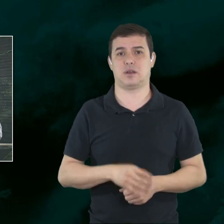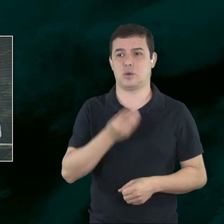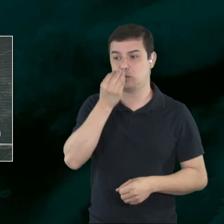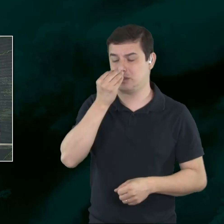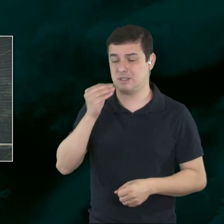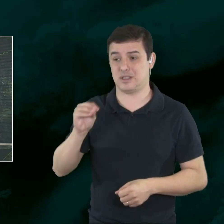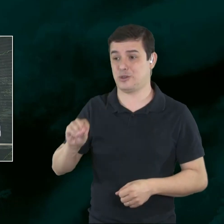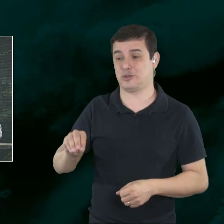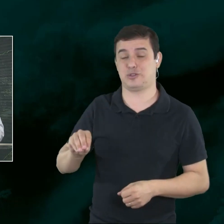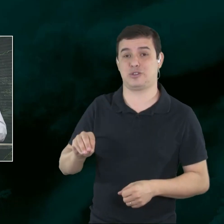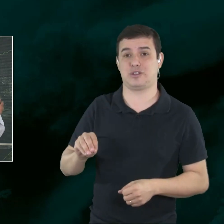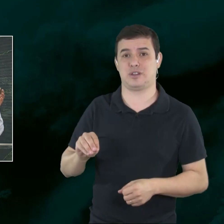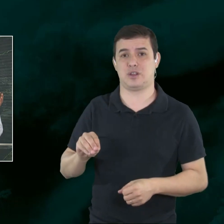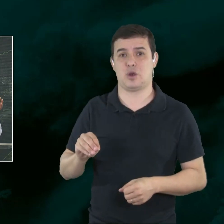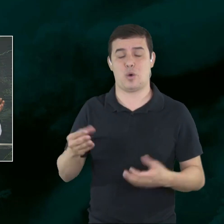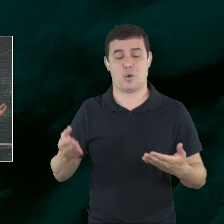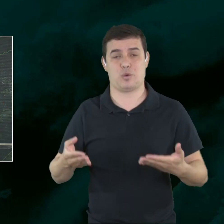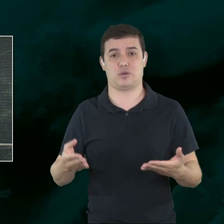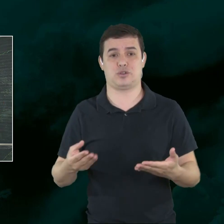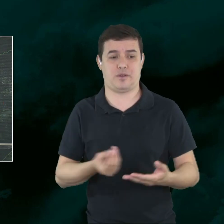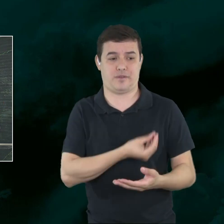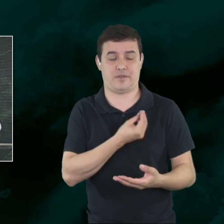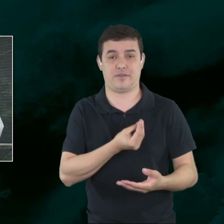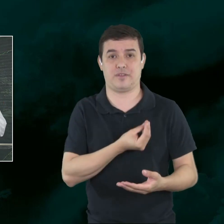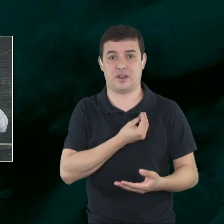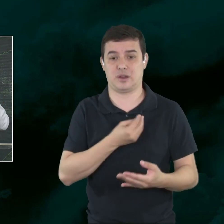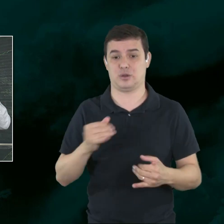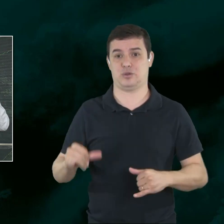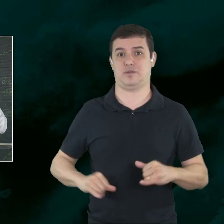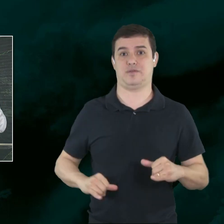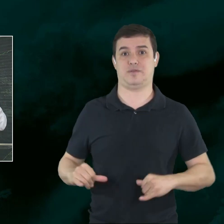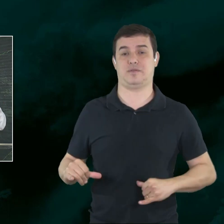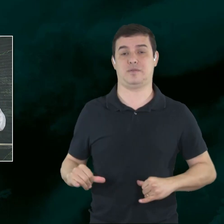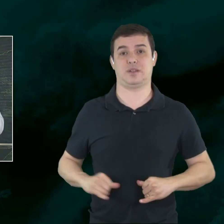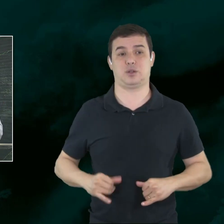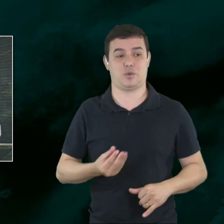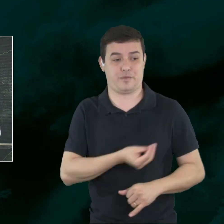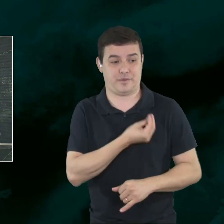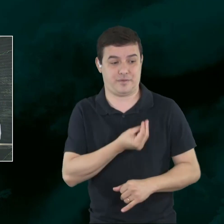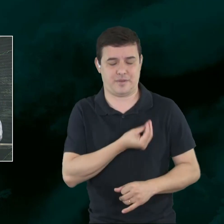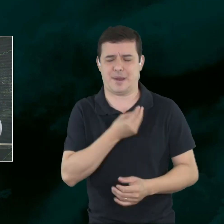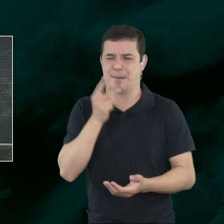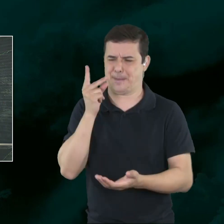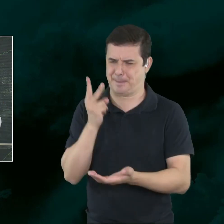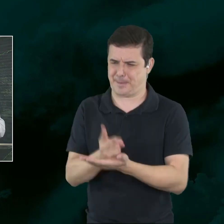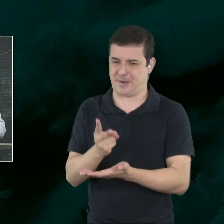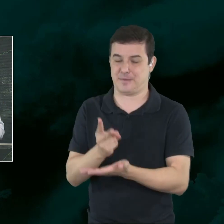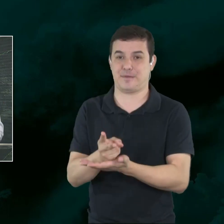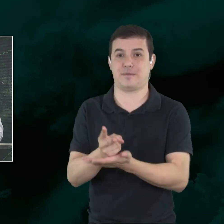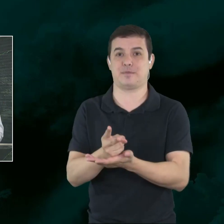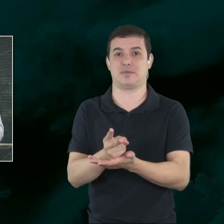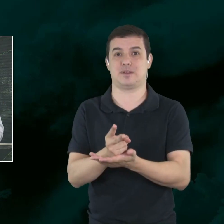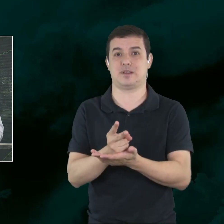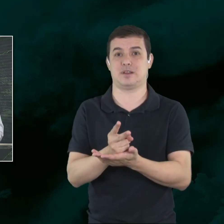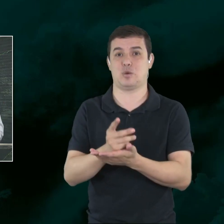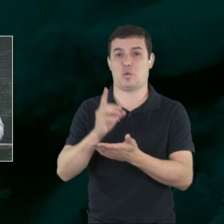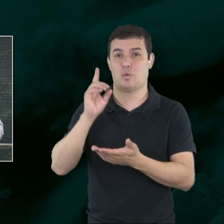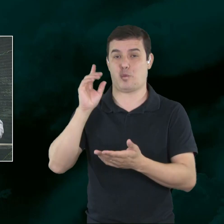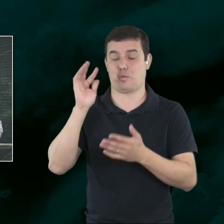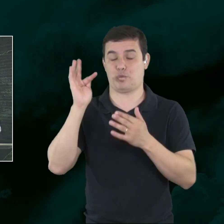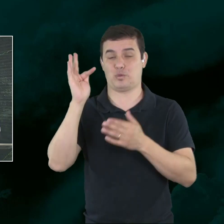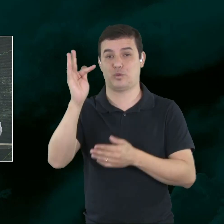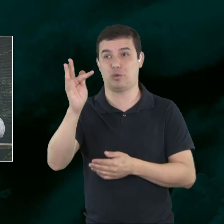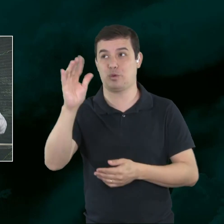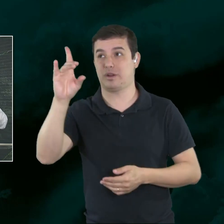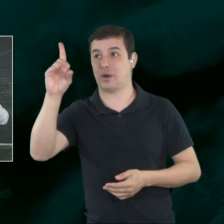se você vive hoje assim, nas meio das provações, você vive perseverando, você vai ser aprovado. Porque